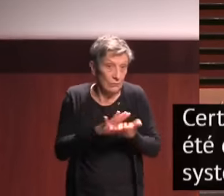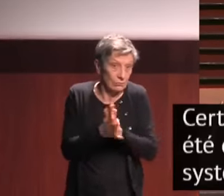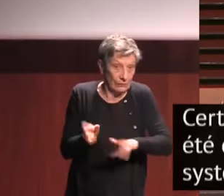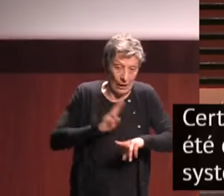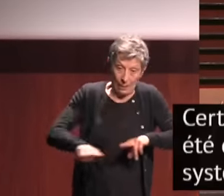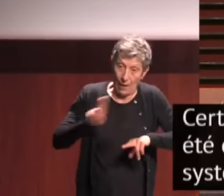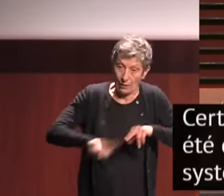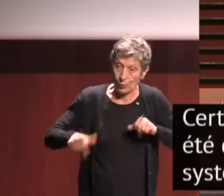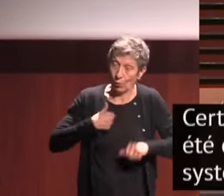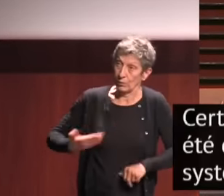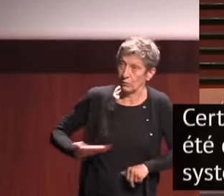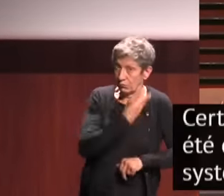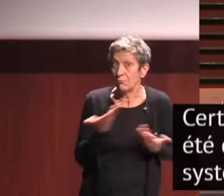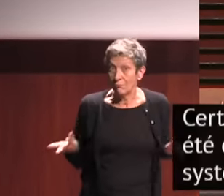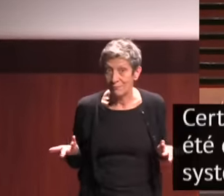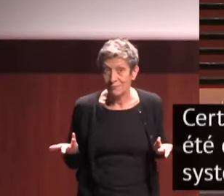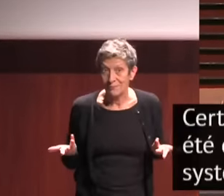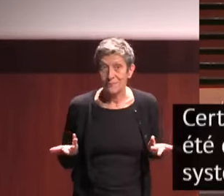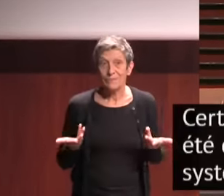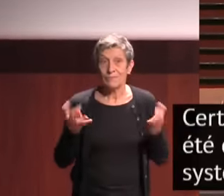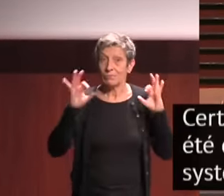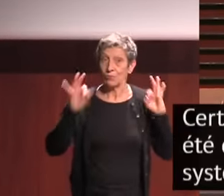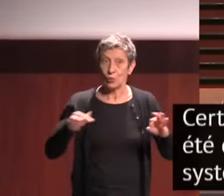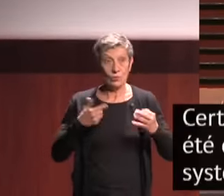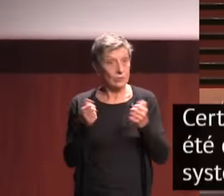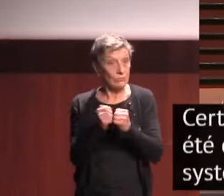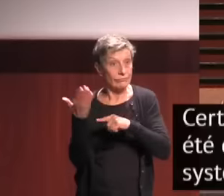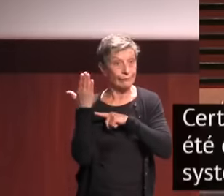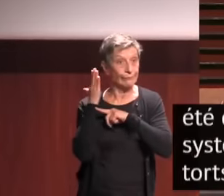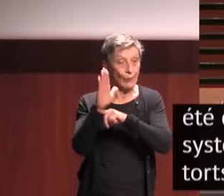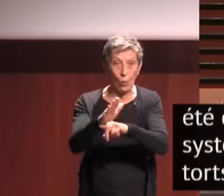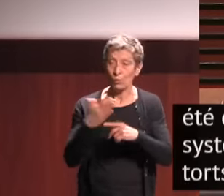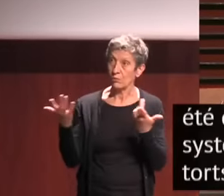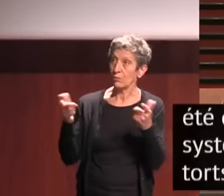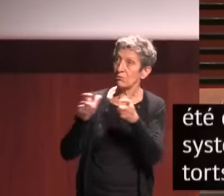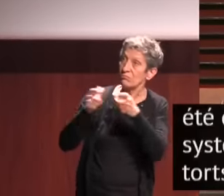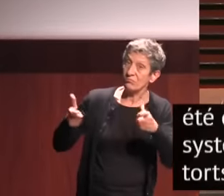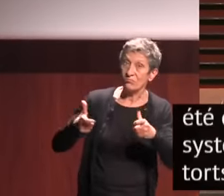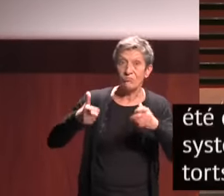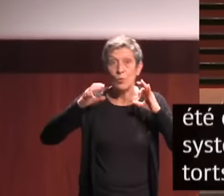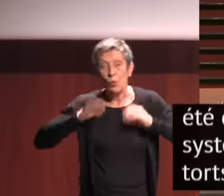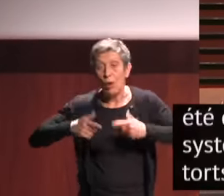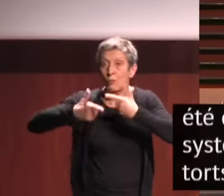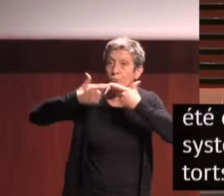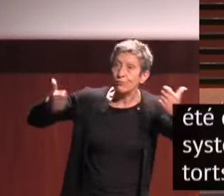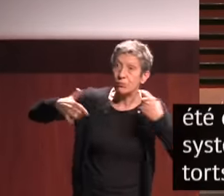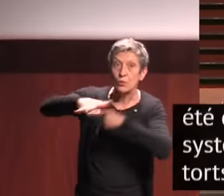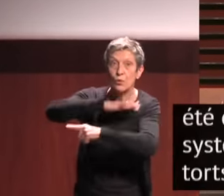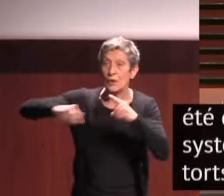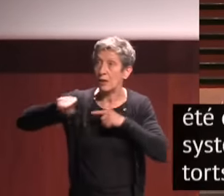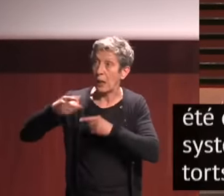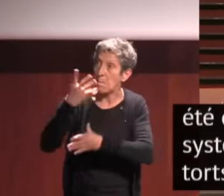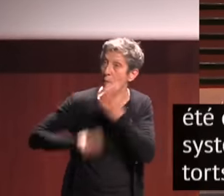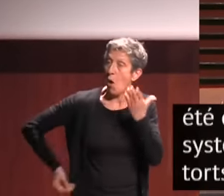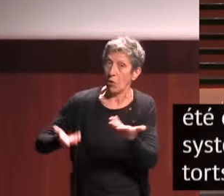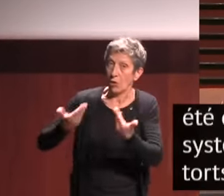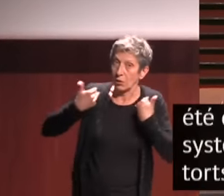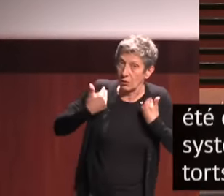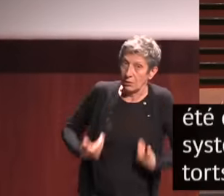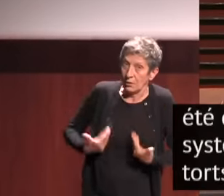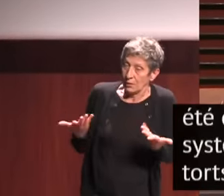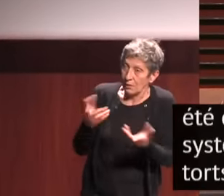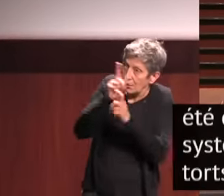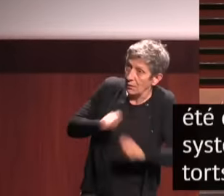des torts qui rend visible à la fois les défaillances institutionnelles et sociétales vis-à-vis des sourds, tout comme